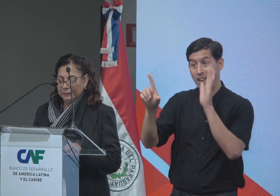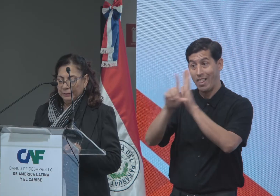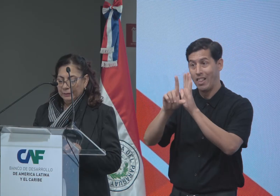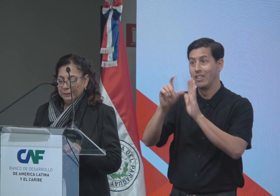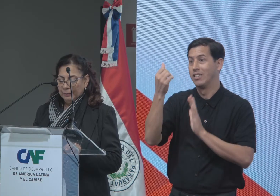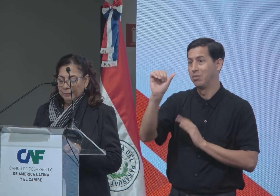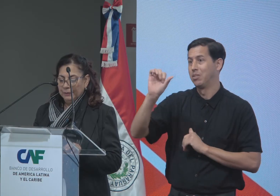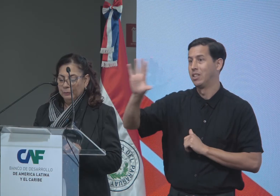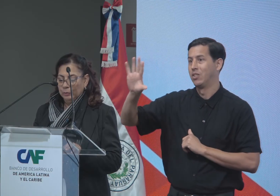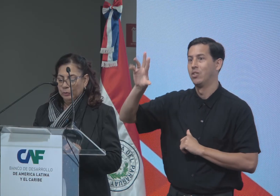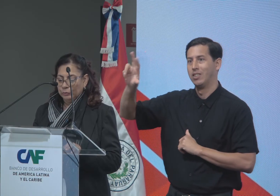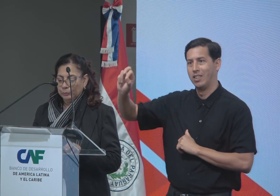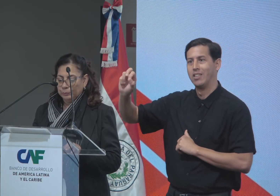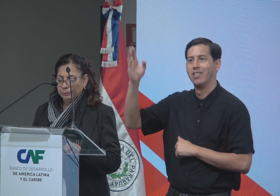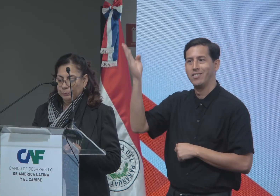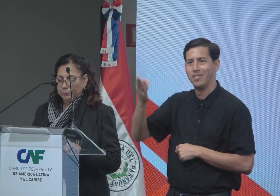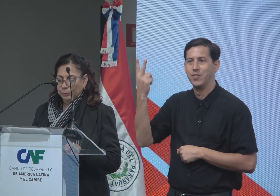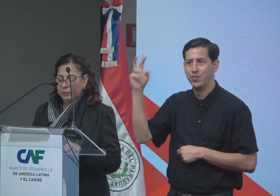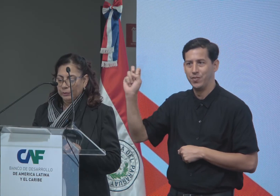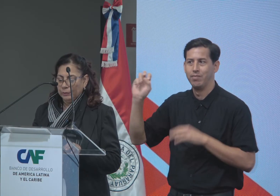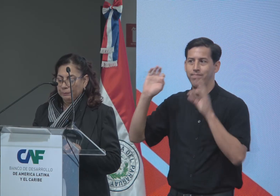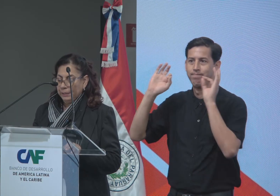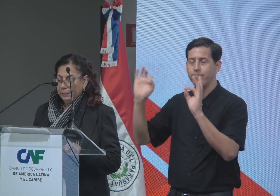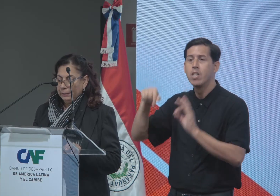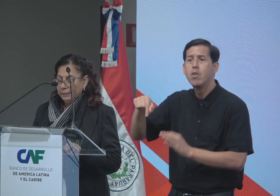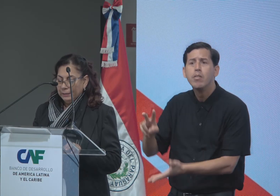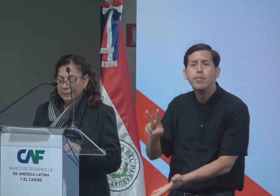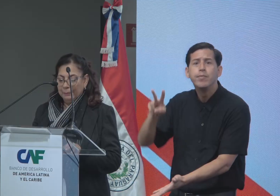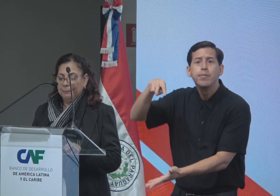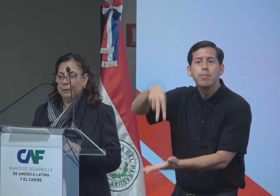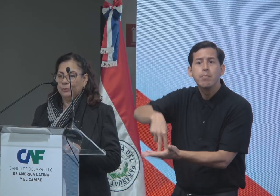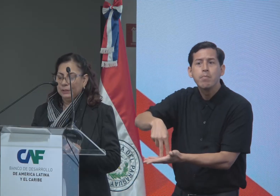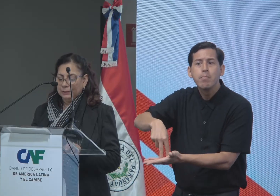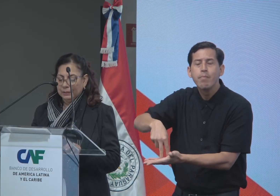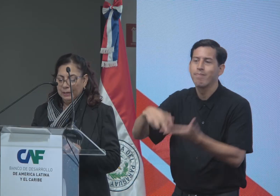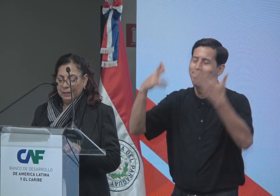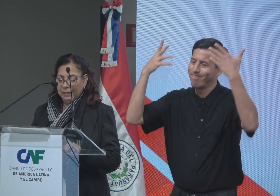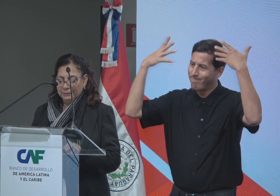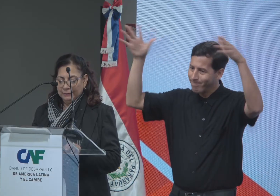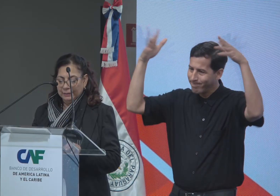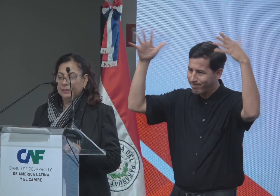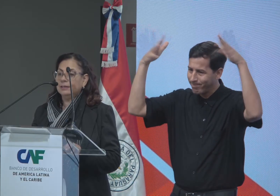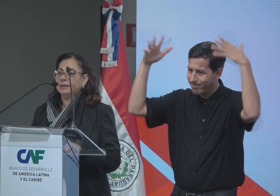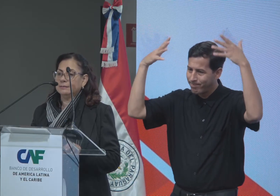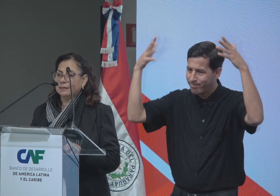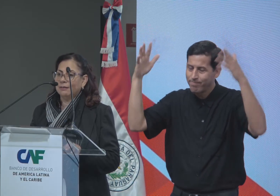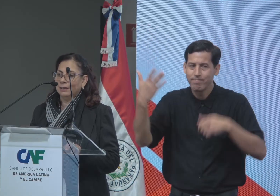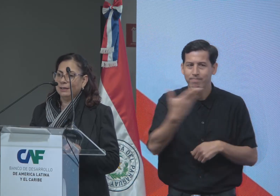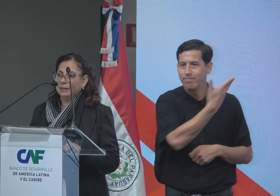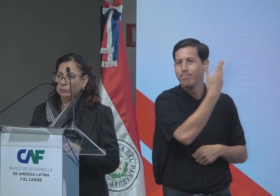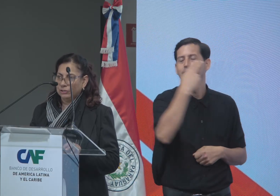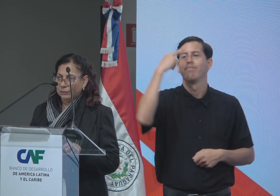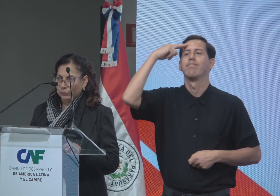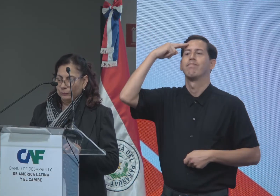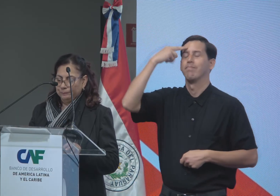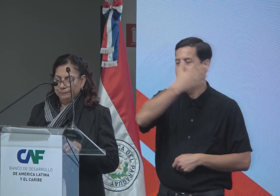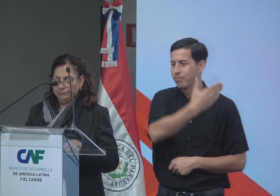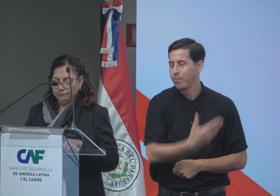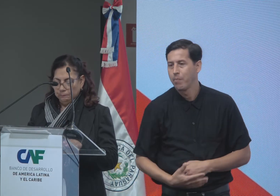6530/20. Pedimos ponernos de pie y aplaudir a este incansable